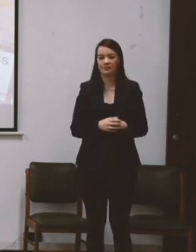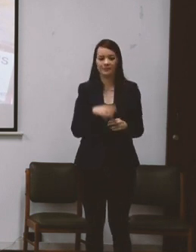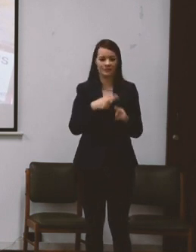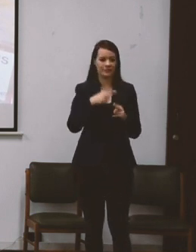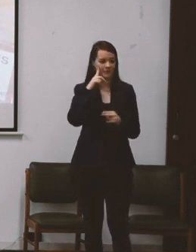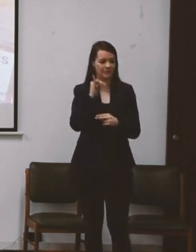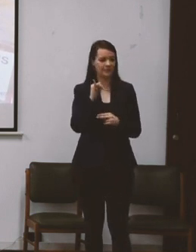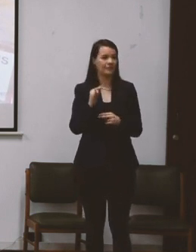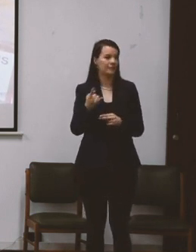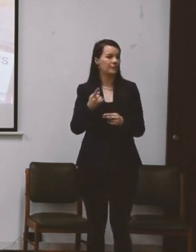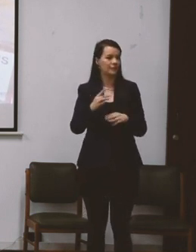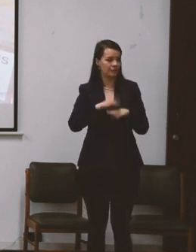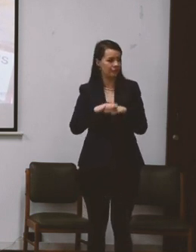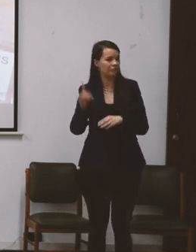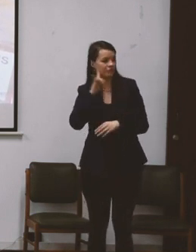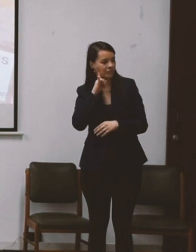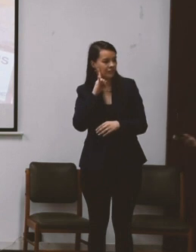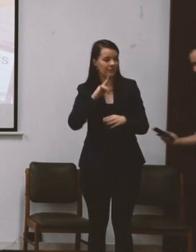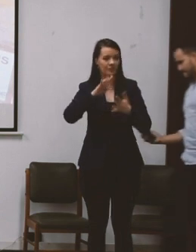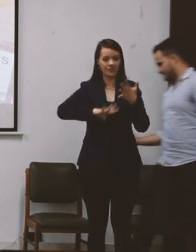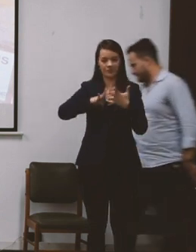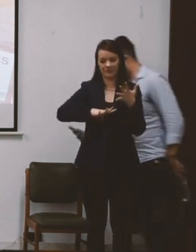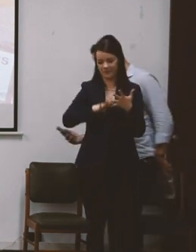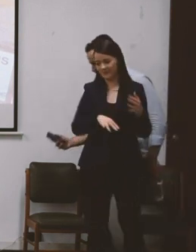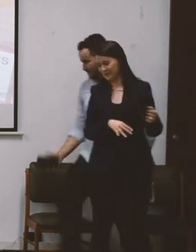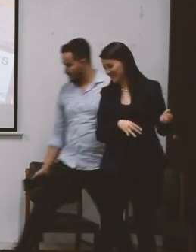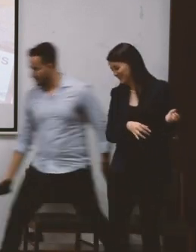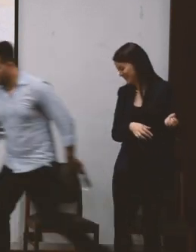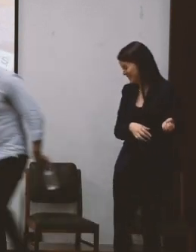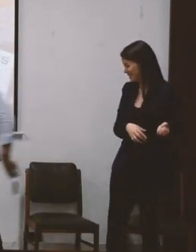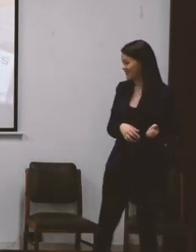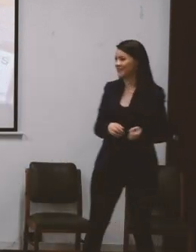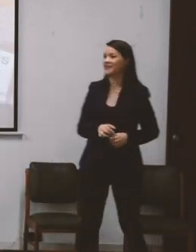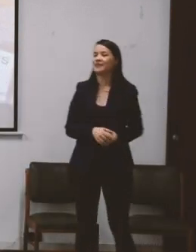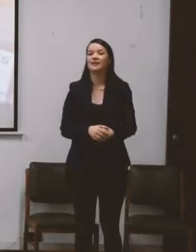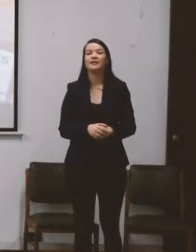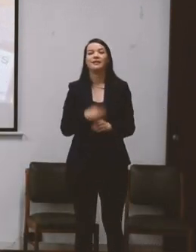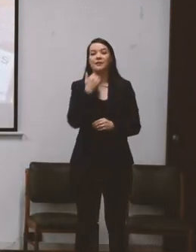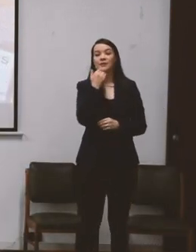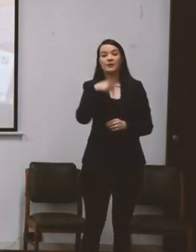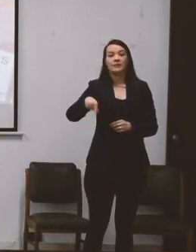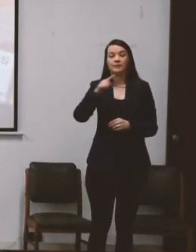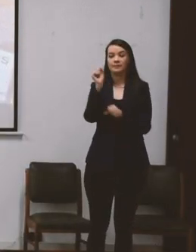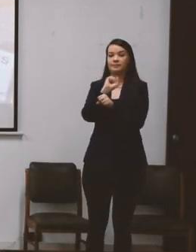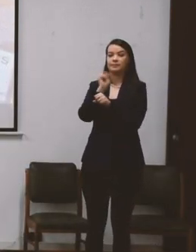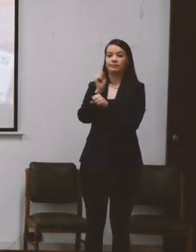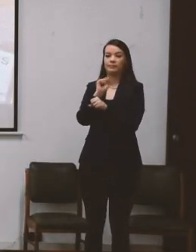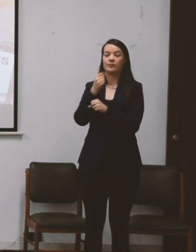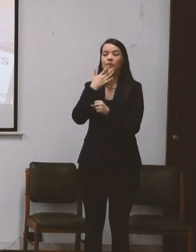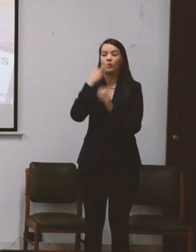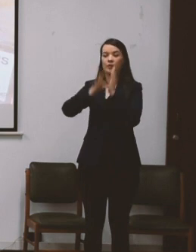Oír, en España, Madrid, Barcelona, que ha venido también en América Latina, no sé si aquí ha pasado, es un camión naranja que está en